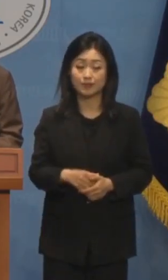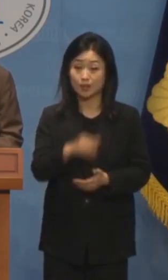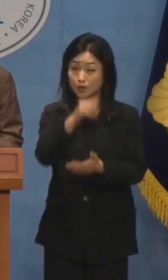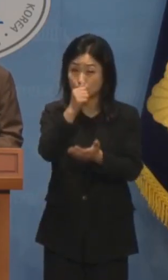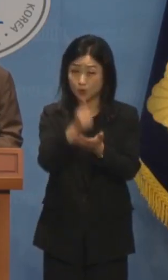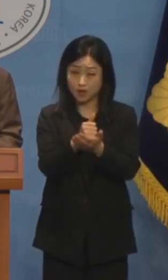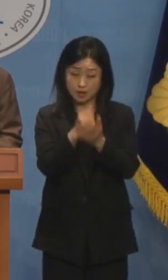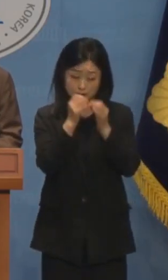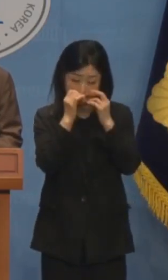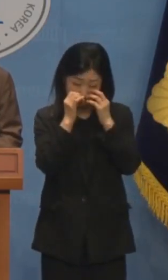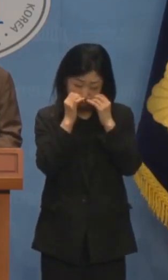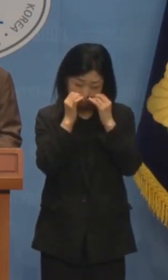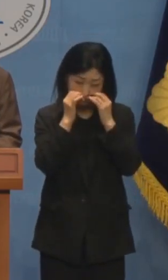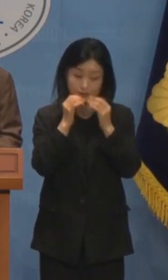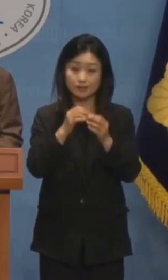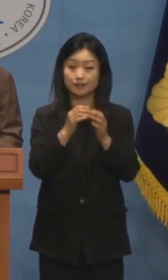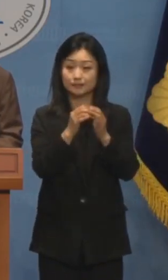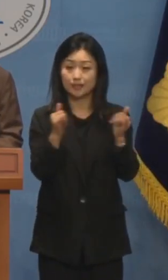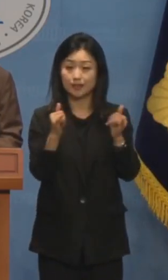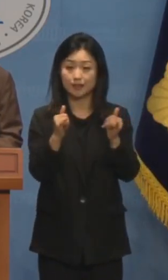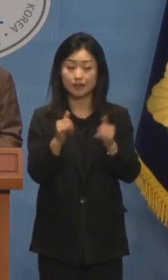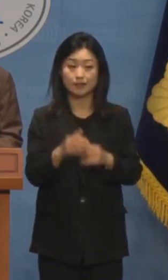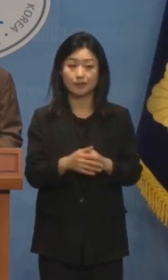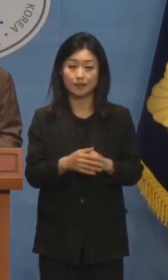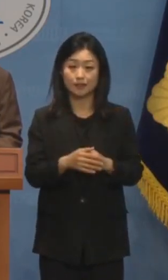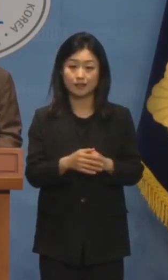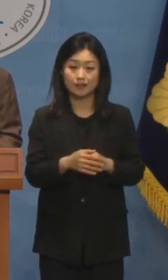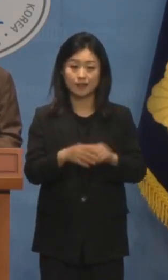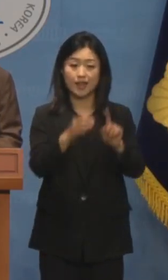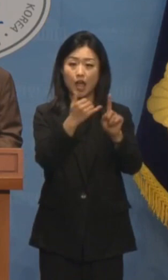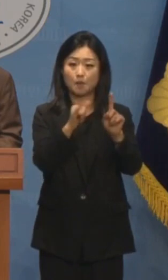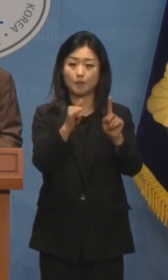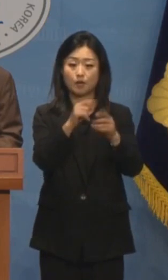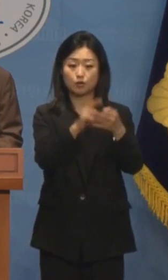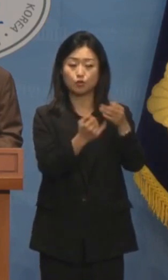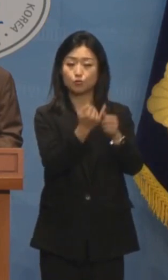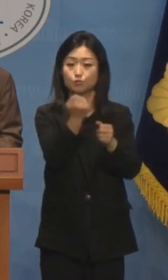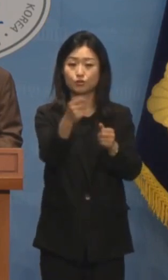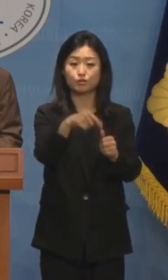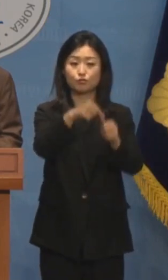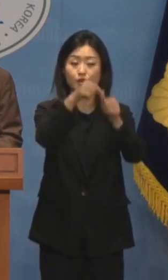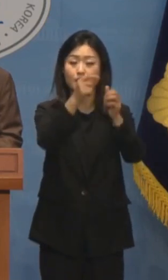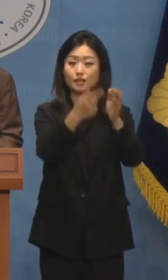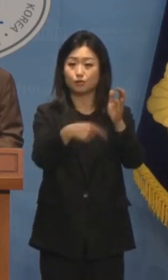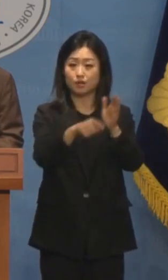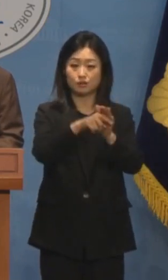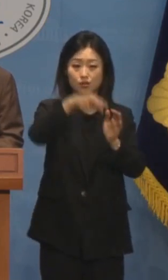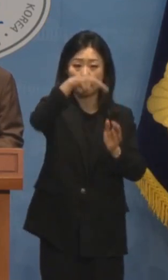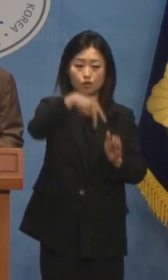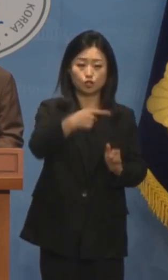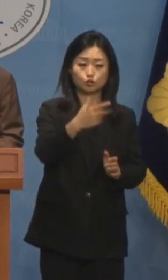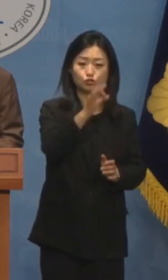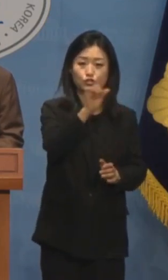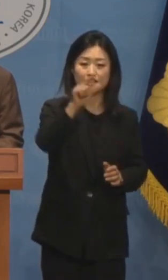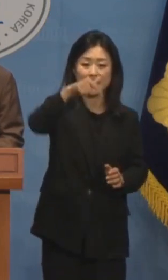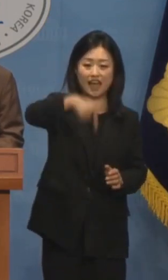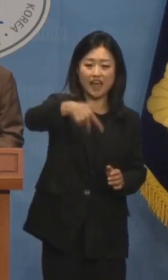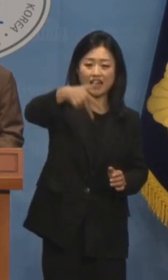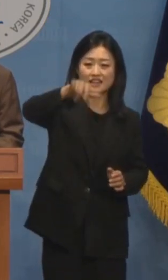범죄 혐의자, 순학질 여사 한 명 구하기 위해 국가의 근간이 흔들리고 있습니다.